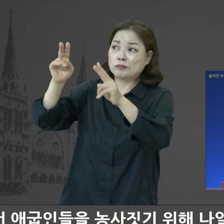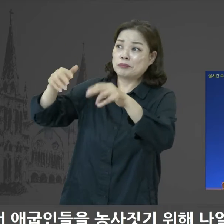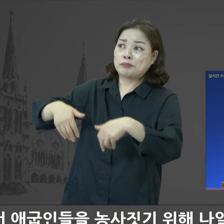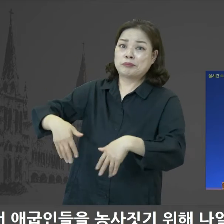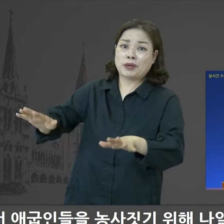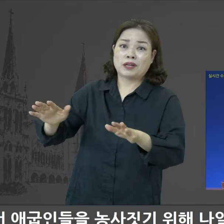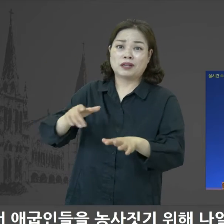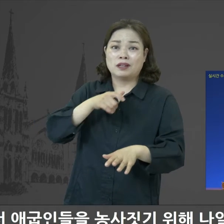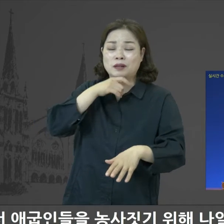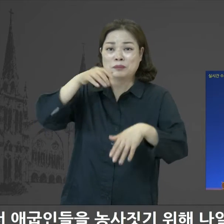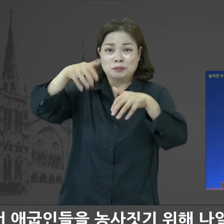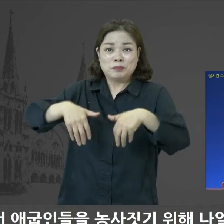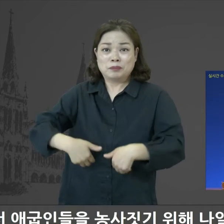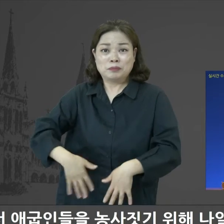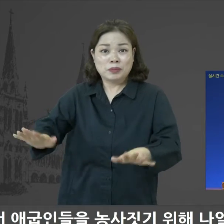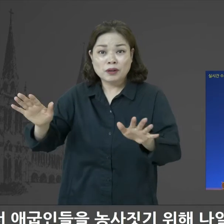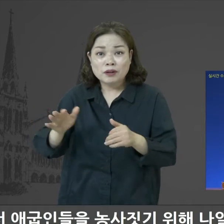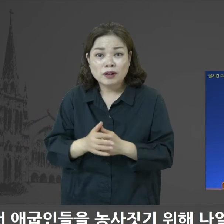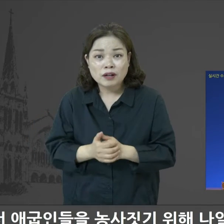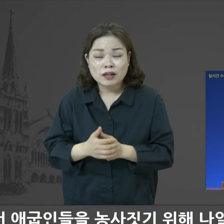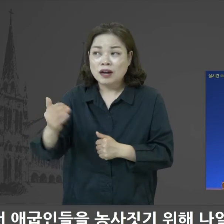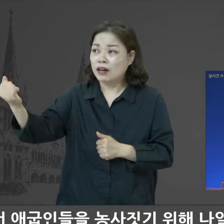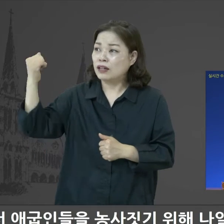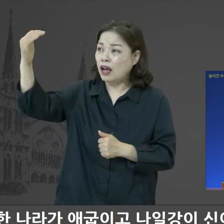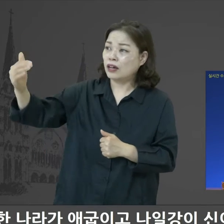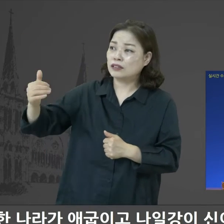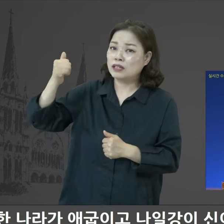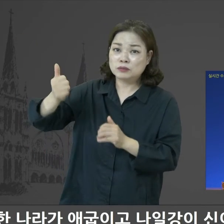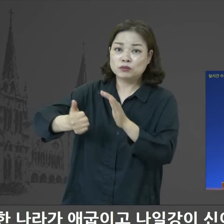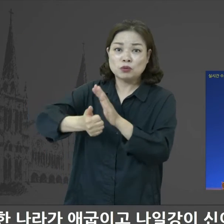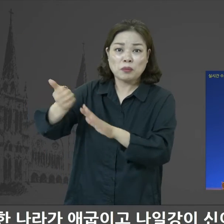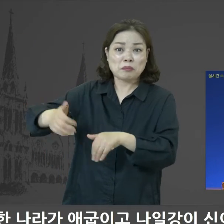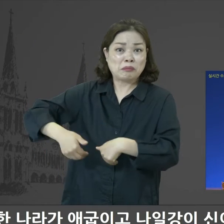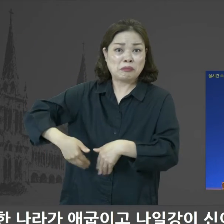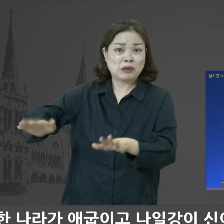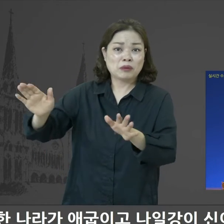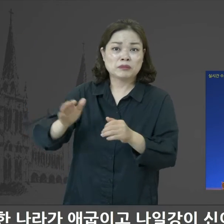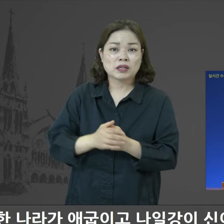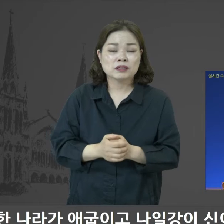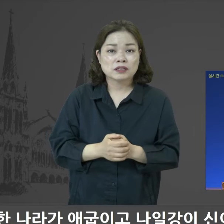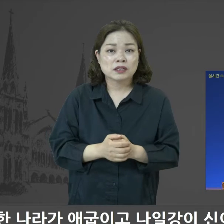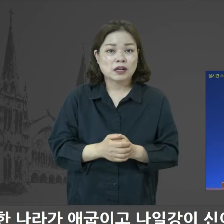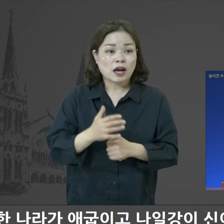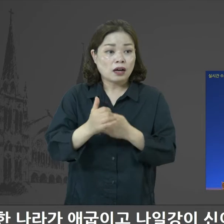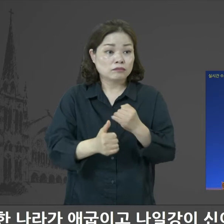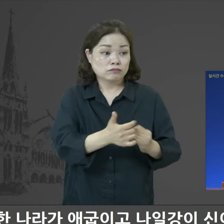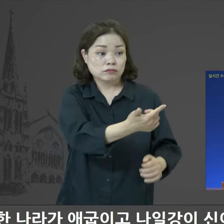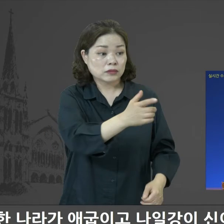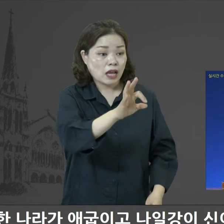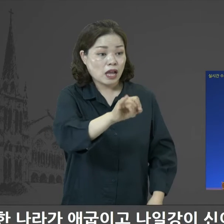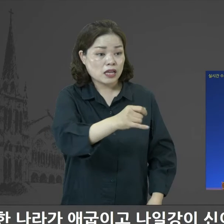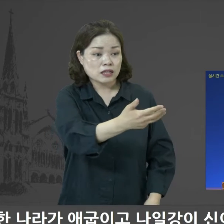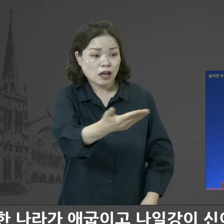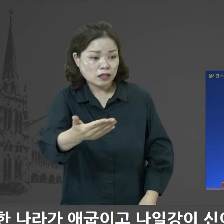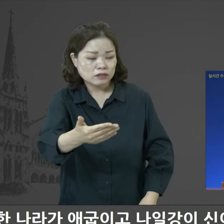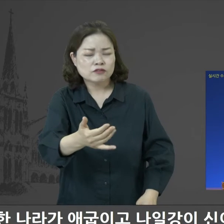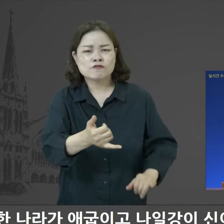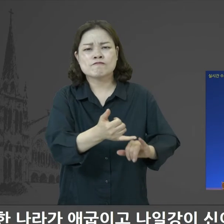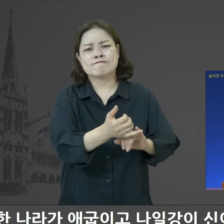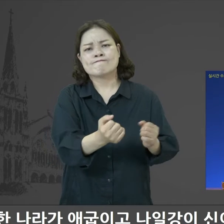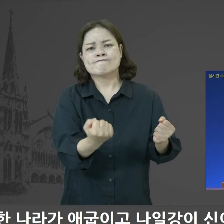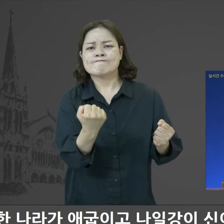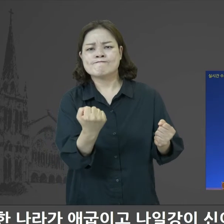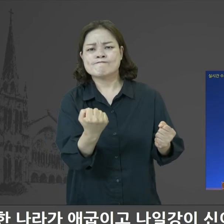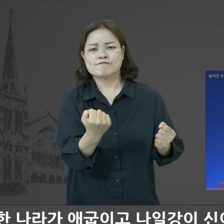없습니다. 비를 기다릴 필요가 없습니다. 전능하신 하나님 능력을 소망할 필요가 없습니다. 나일강으로 충분합니다. 그러니 나일강이 신이